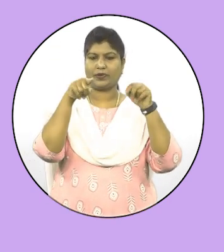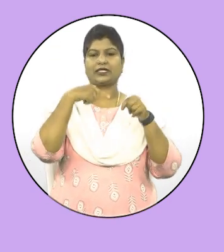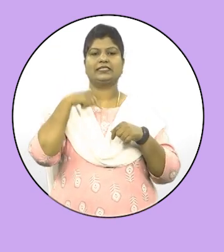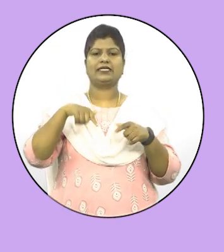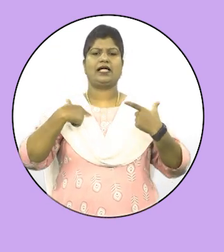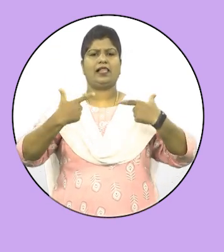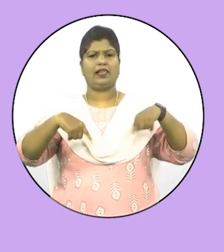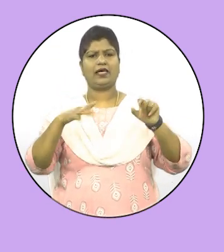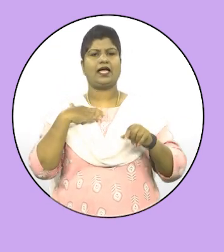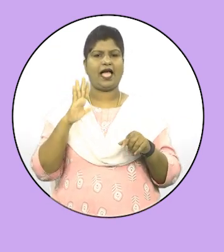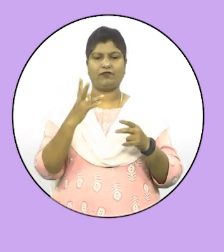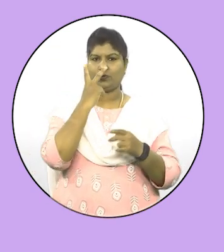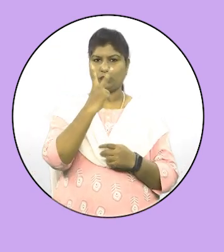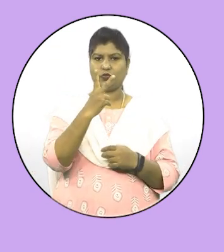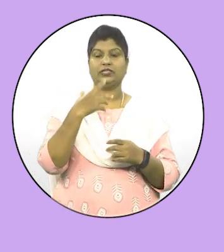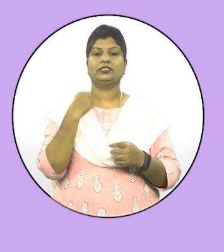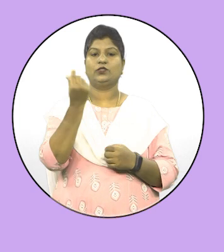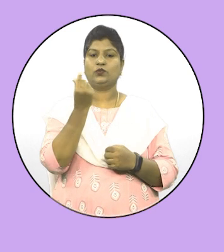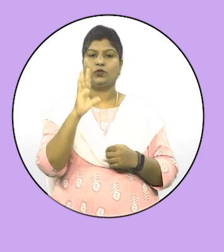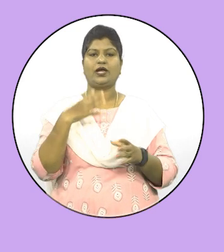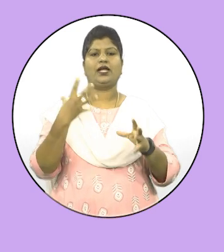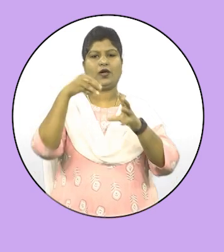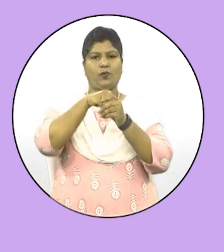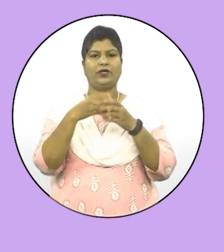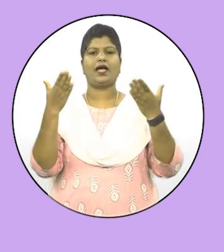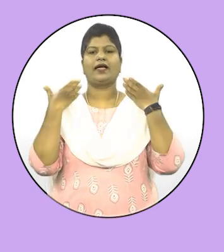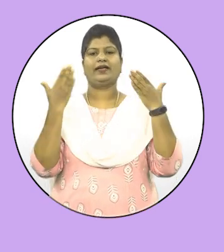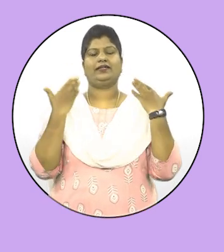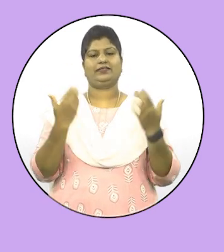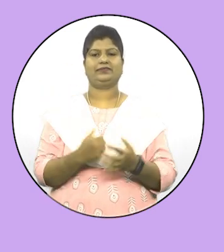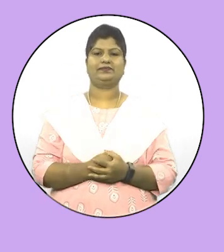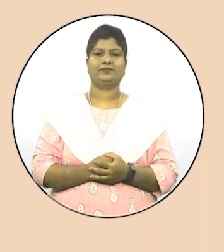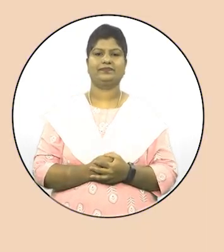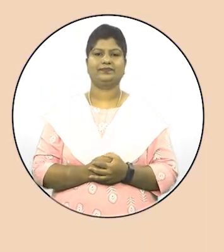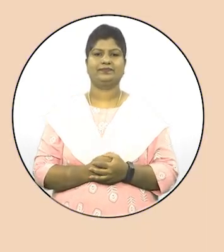के उपयोग और वायु की संरचना पर एक नजर डालते हैं।